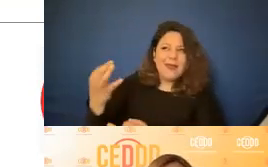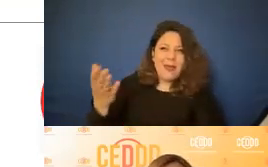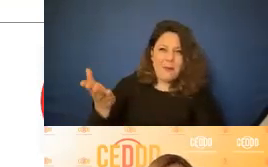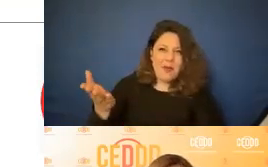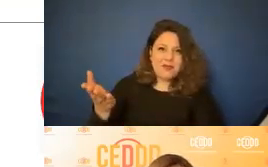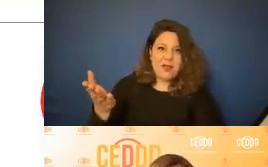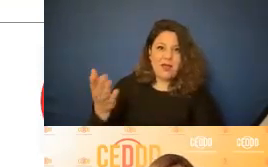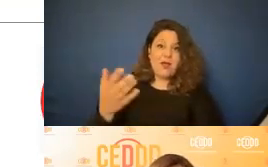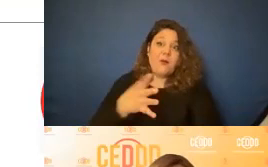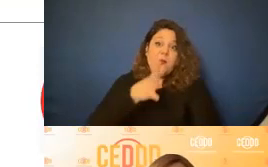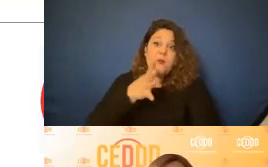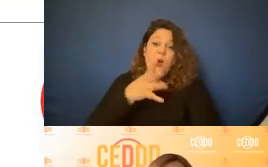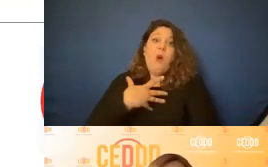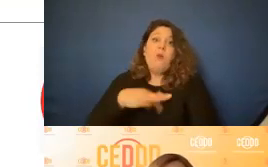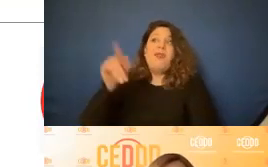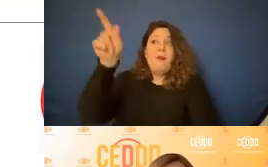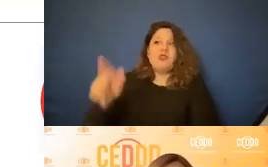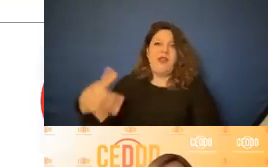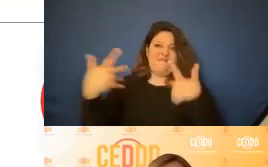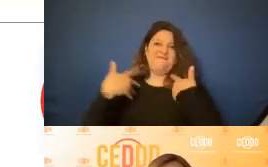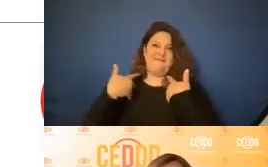puede igual estar siendo víctima de acoso.